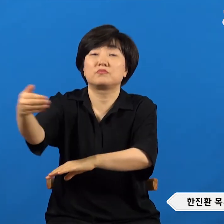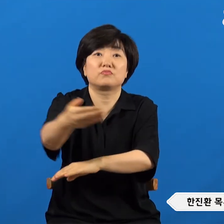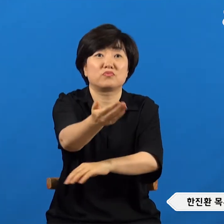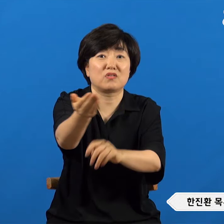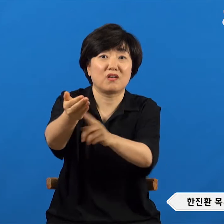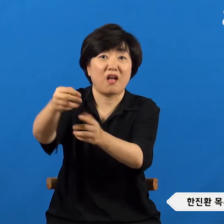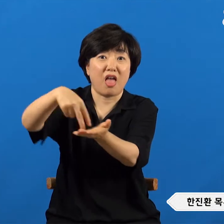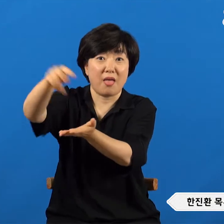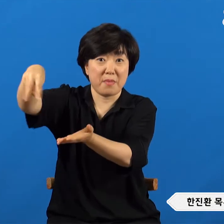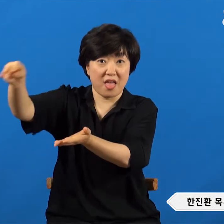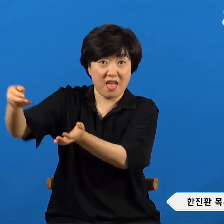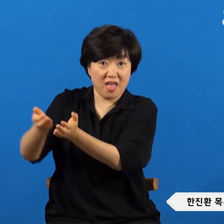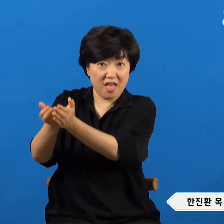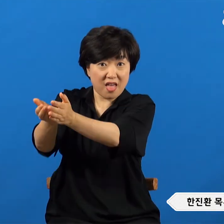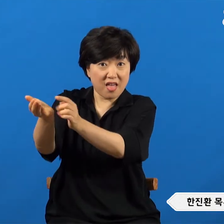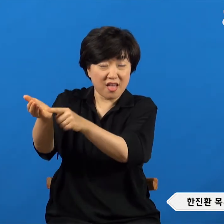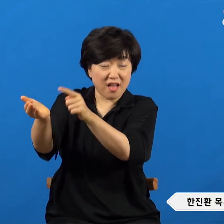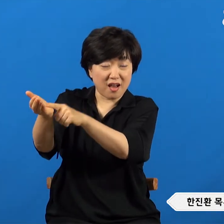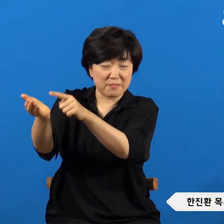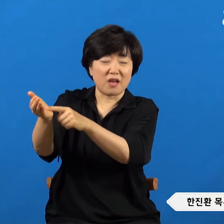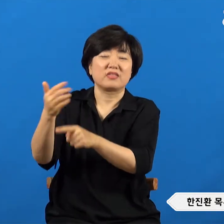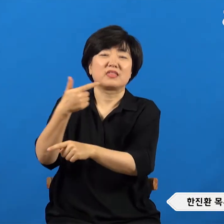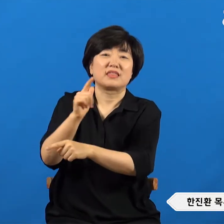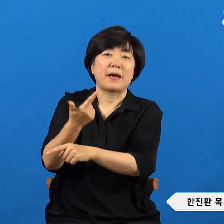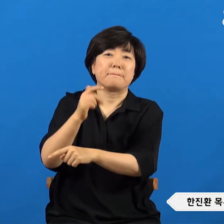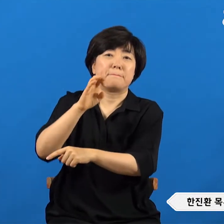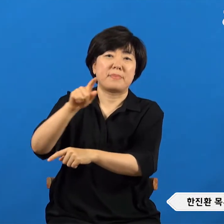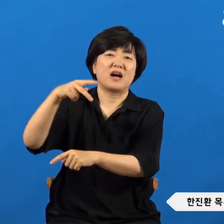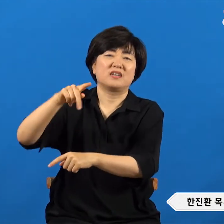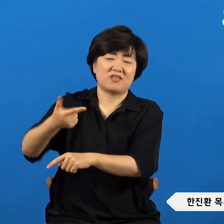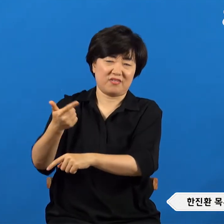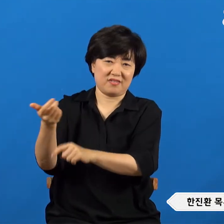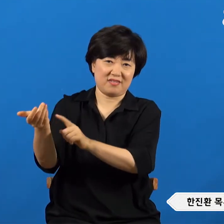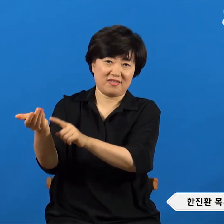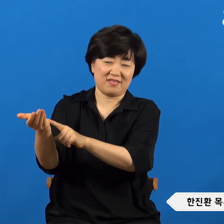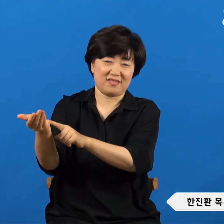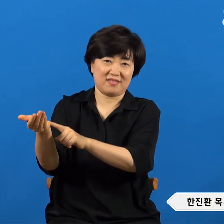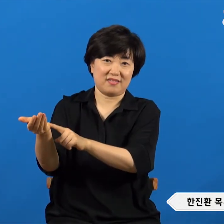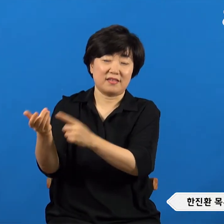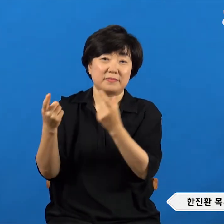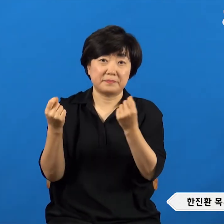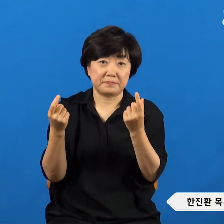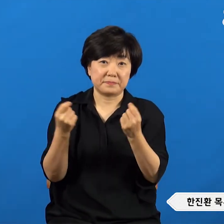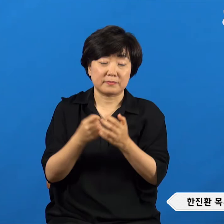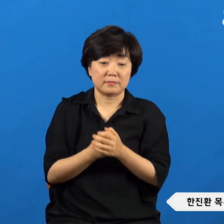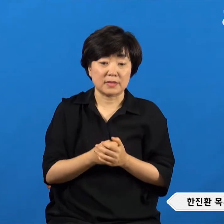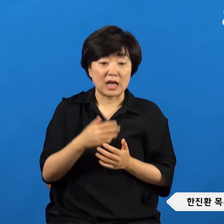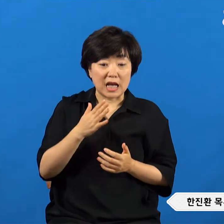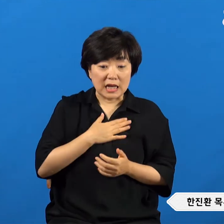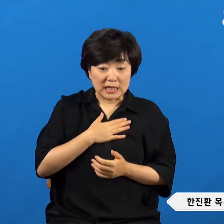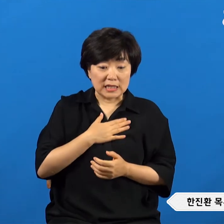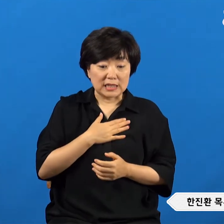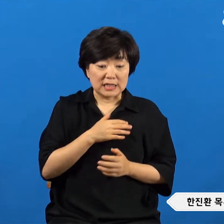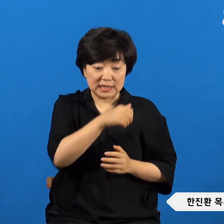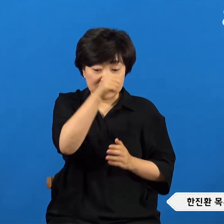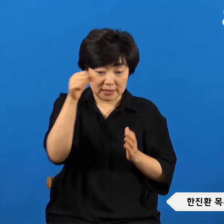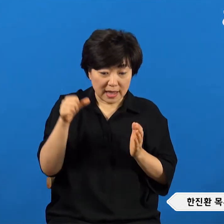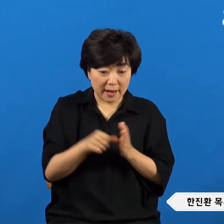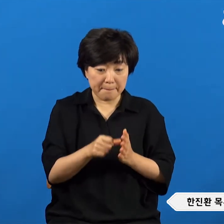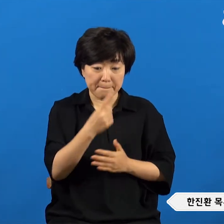아무리 화려한 인생, 근사해 보이는 인생을 살아도 목적 없이 사람이 헤매고